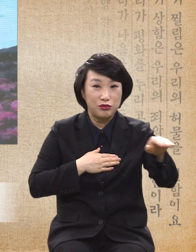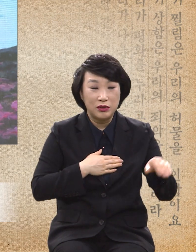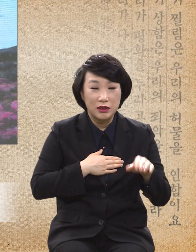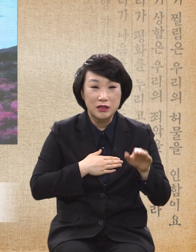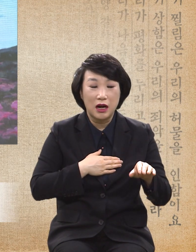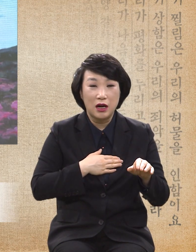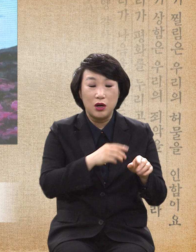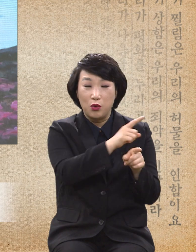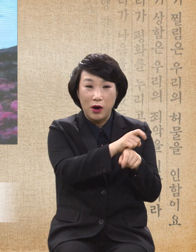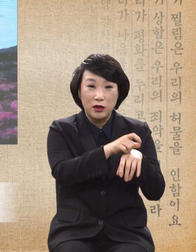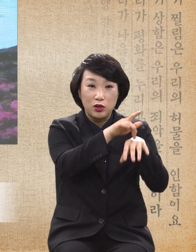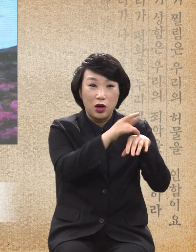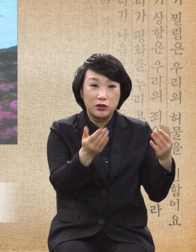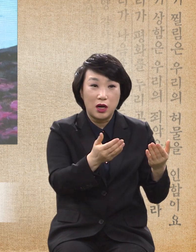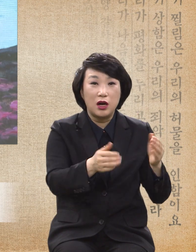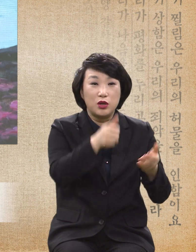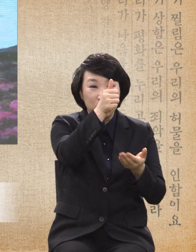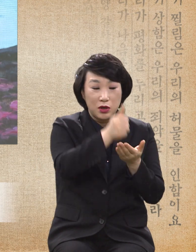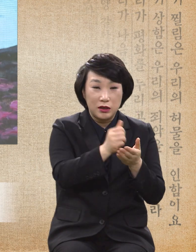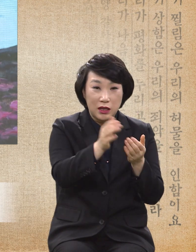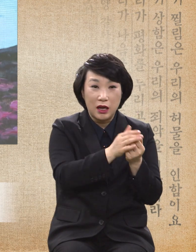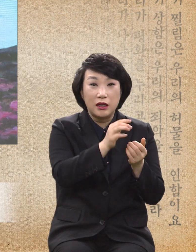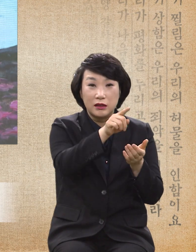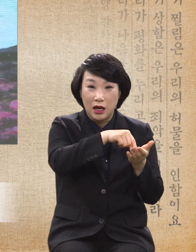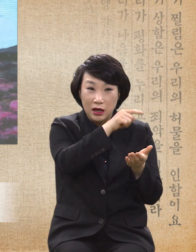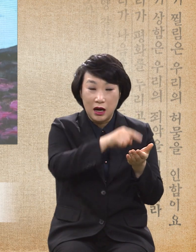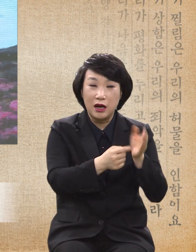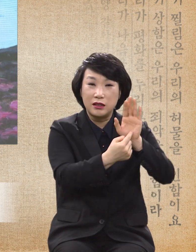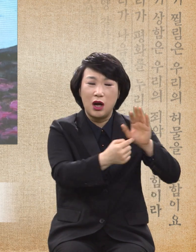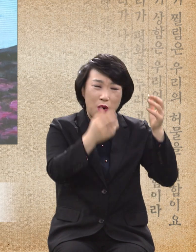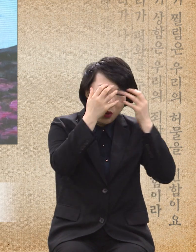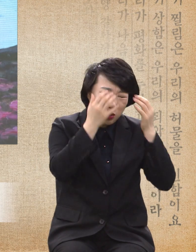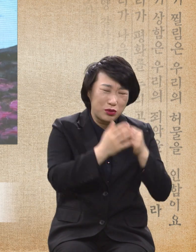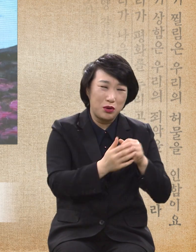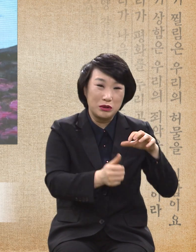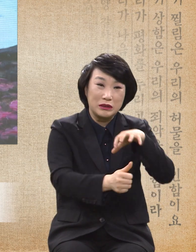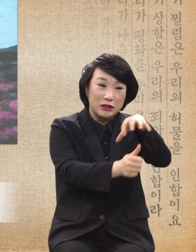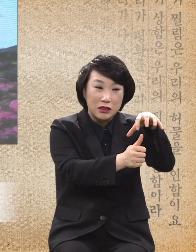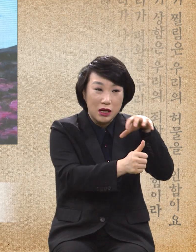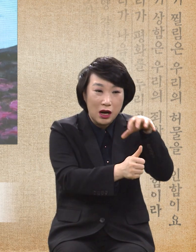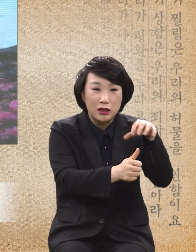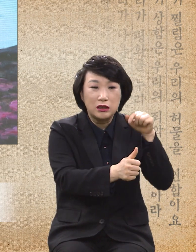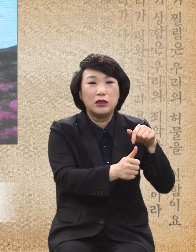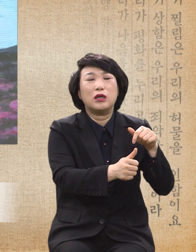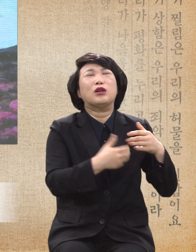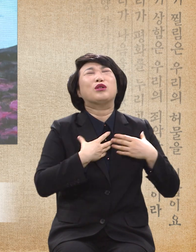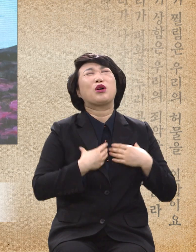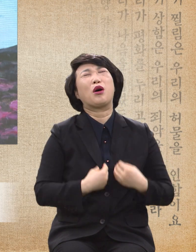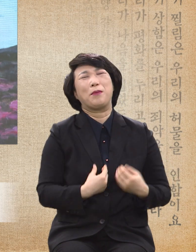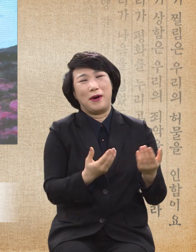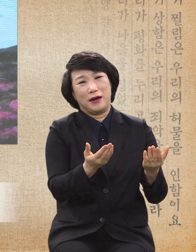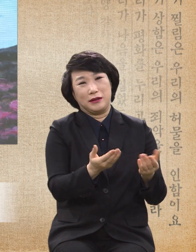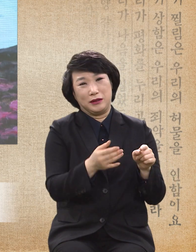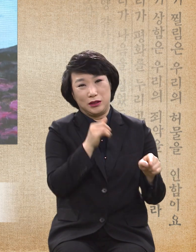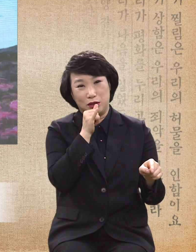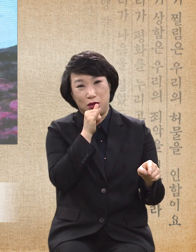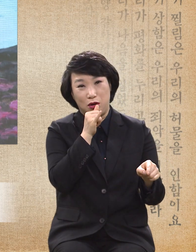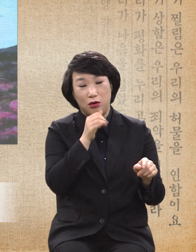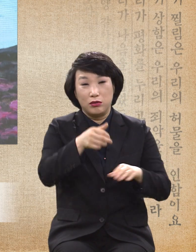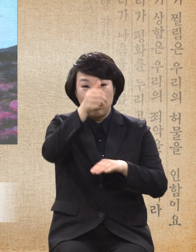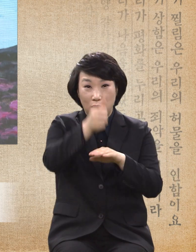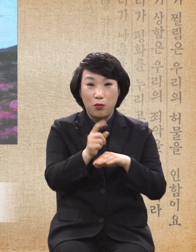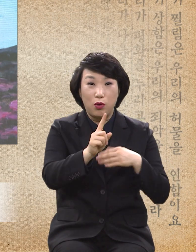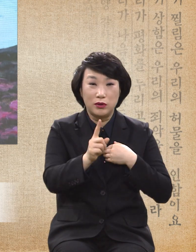마귀, 사단, 귀신 역사, 죄값으로 나타나는 고통과 지배하는 절망적인 사건,